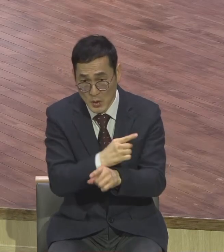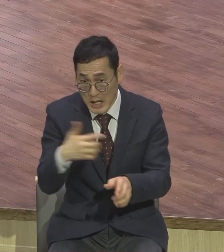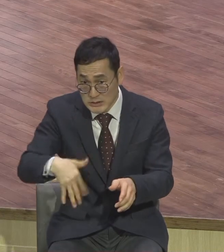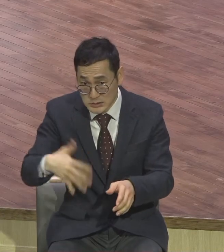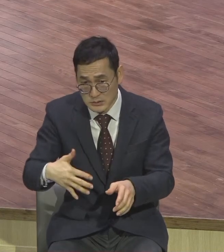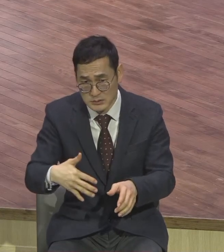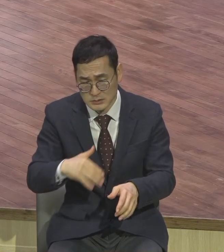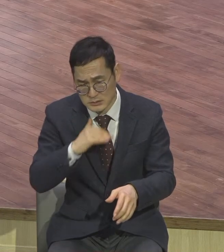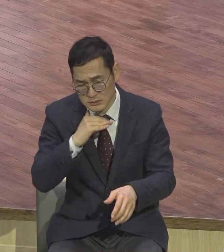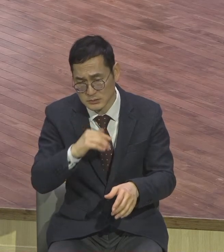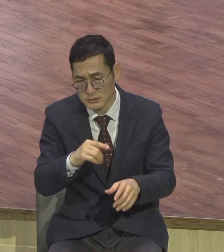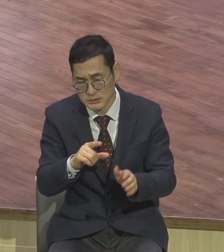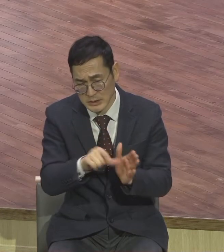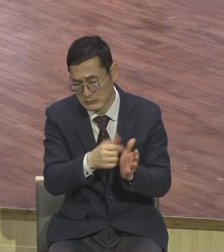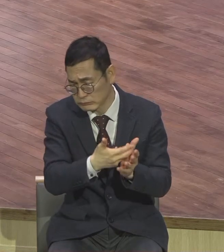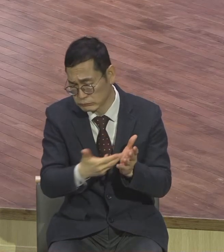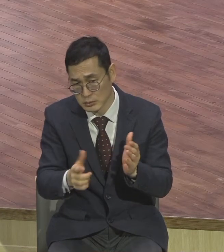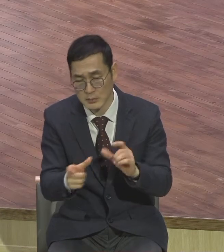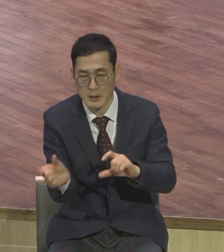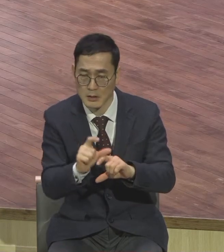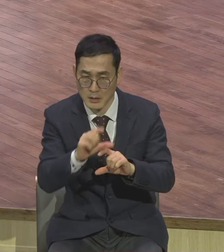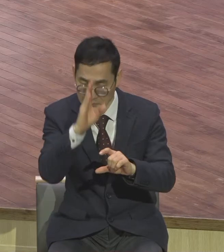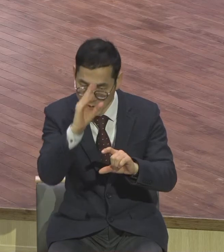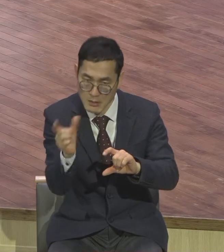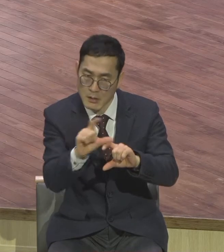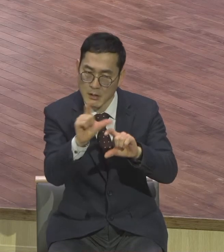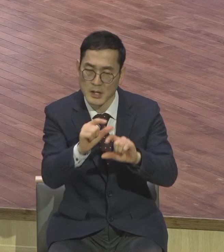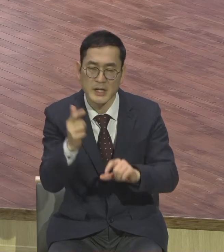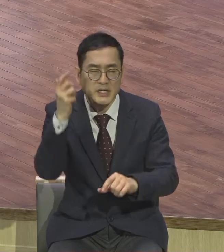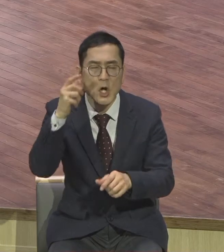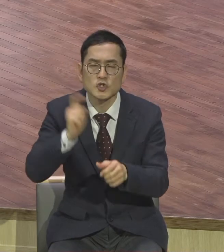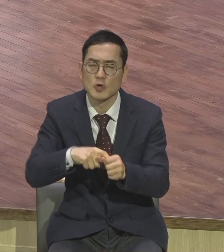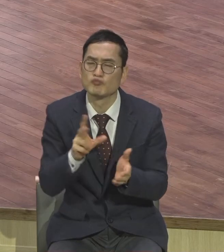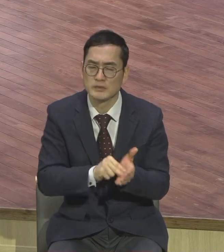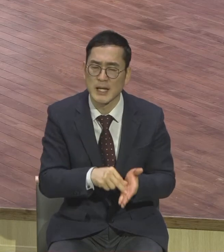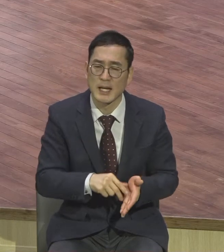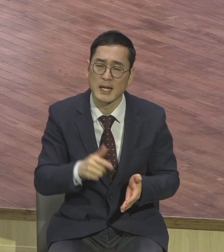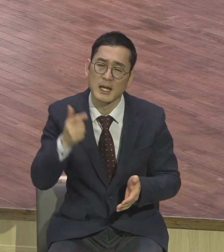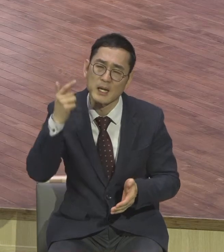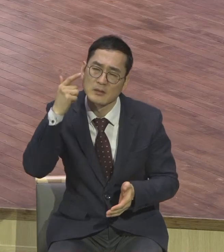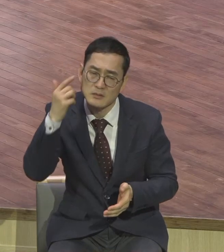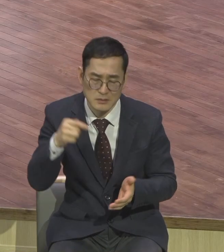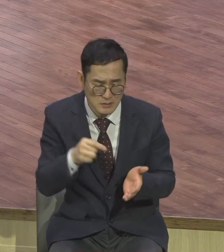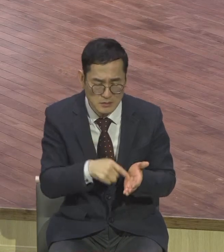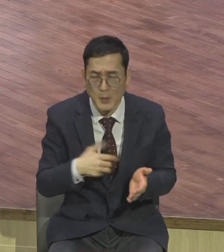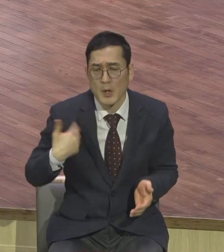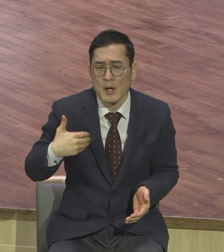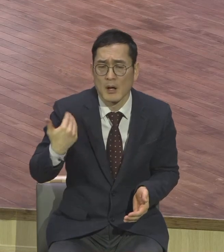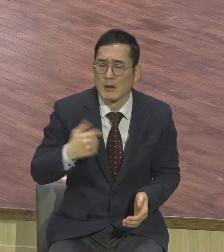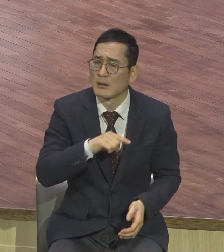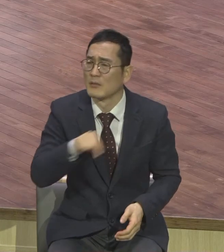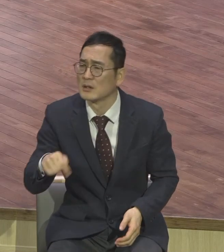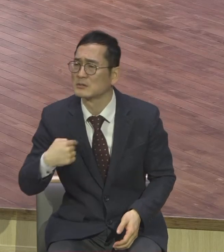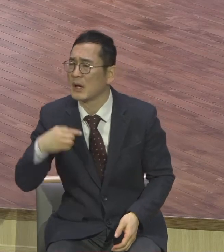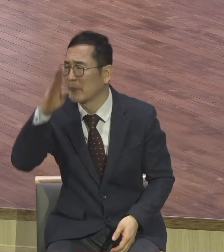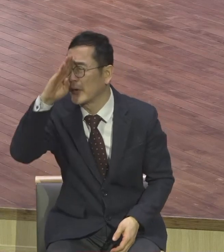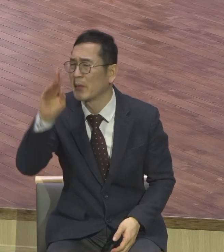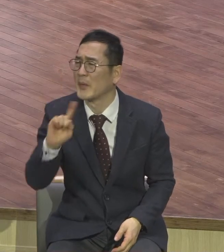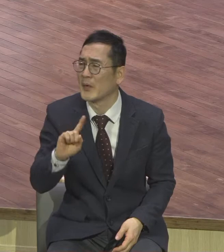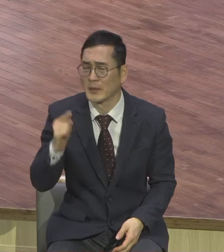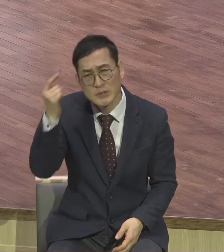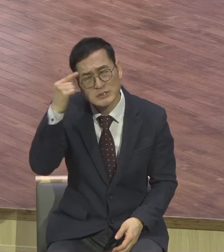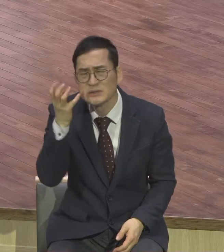사람들은 영적 문제에 시달려 갈급하며 찾아왔는데 교회는 다른 말이에요. 본인은 죽을